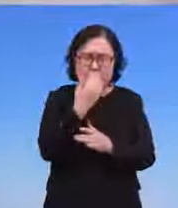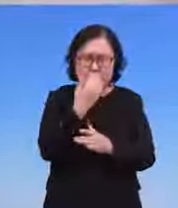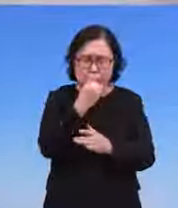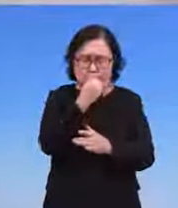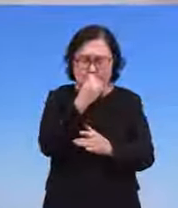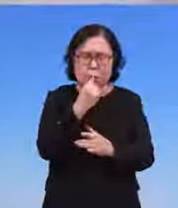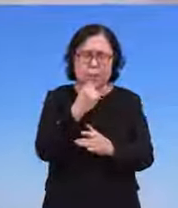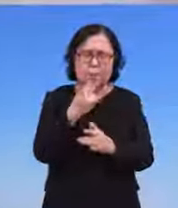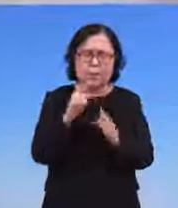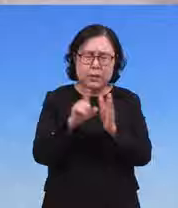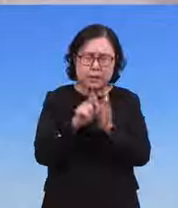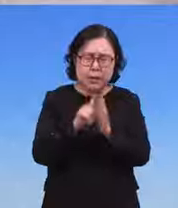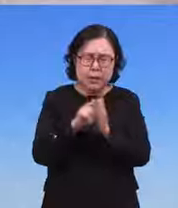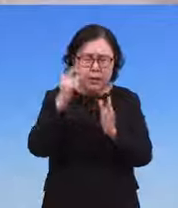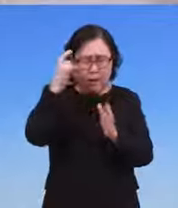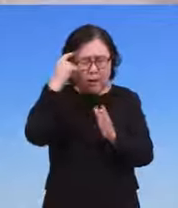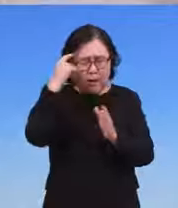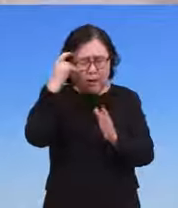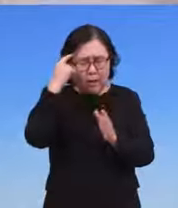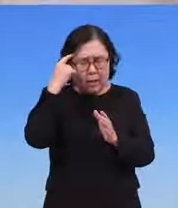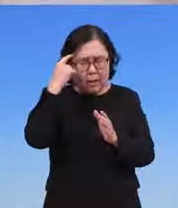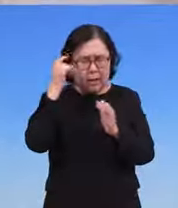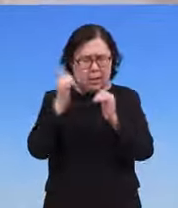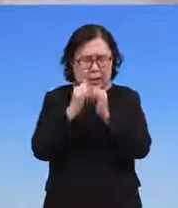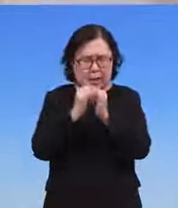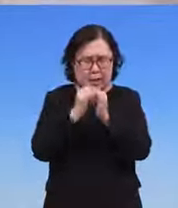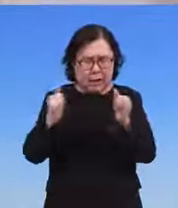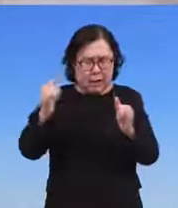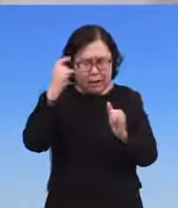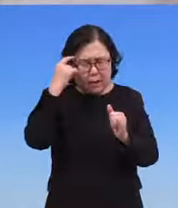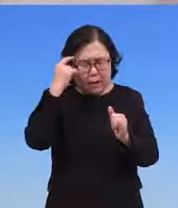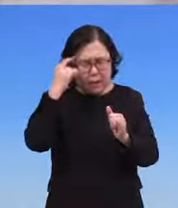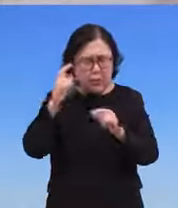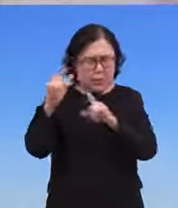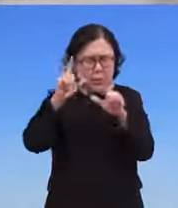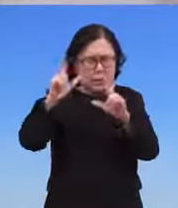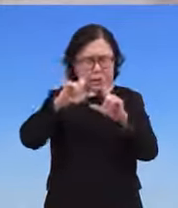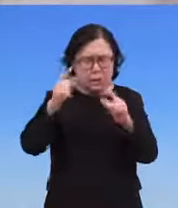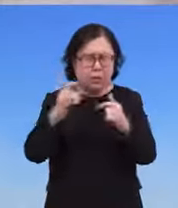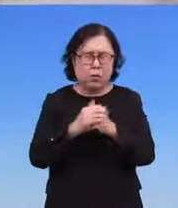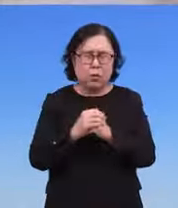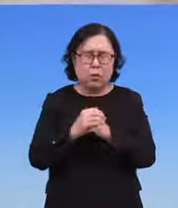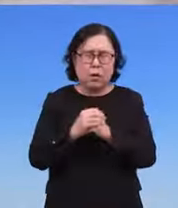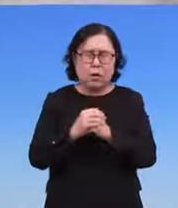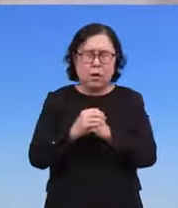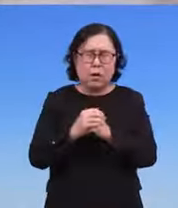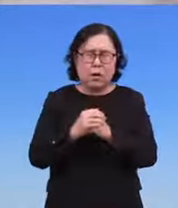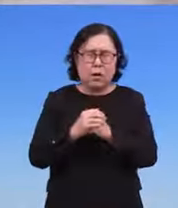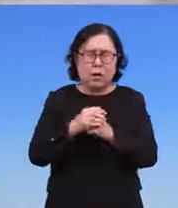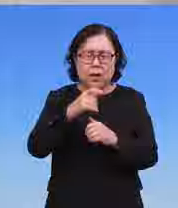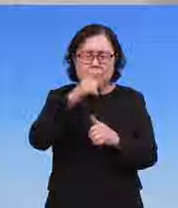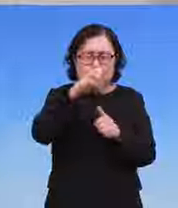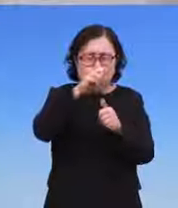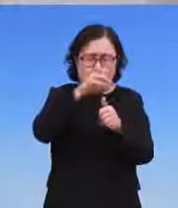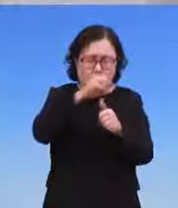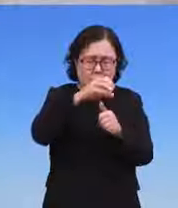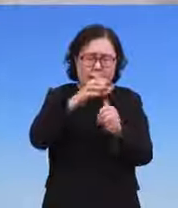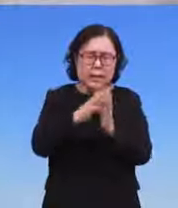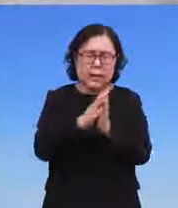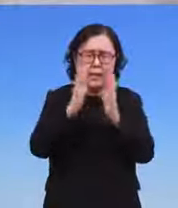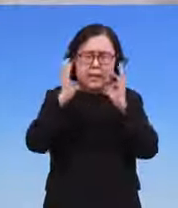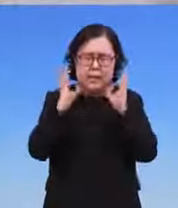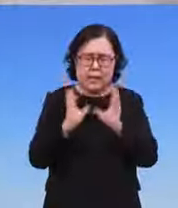줄로 믿습니다. 인간적인 얄팍한 생각으로 살아가는 인생이 아니라 세례요한처럼 광야에서